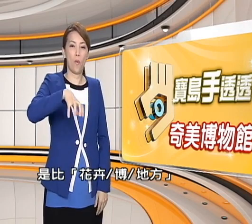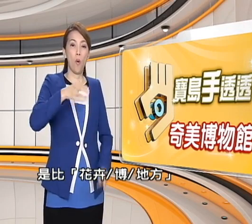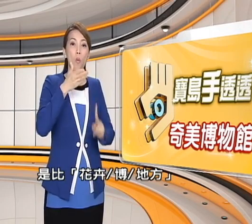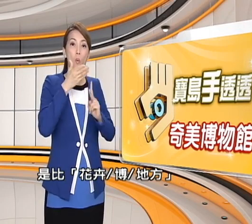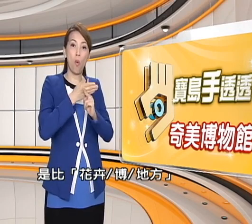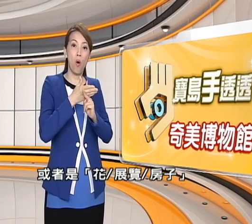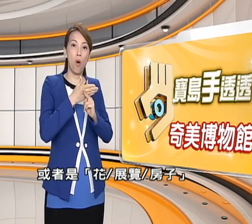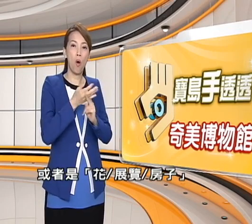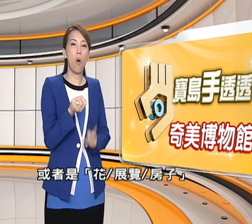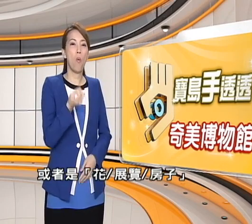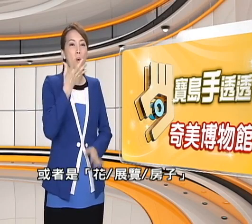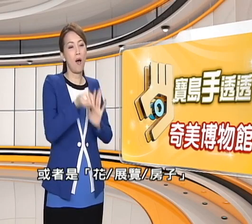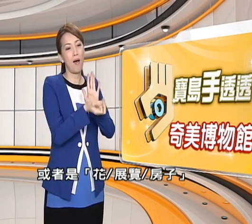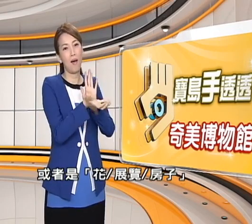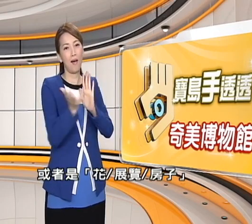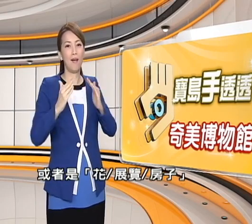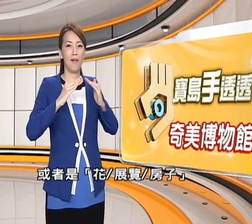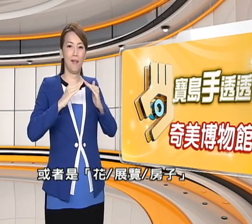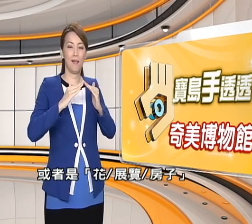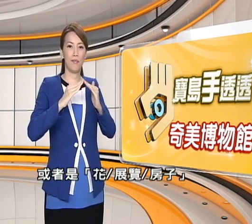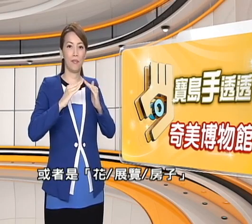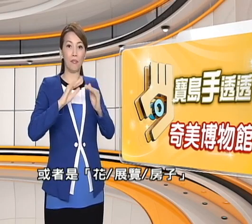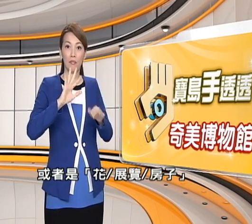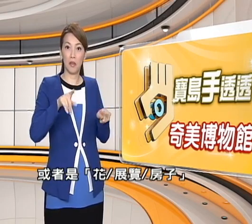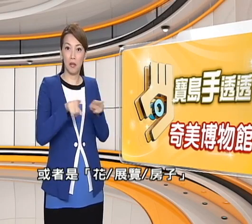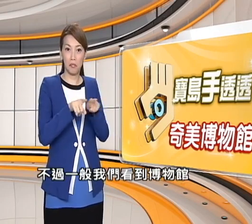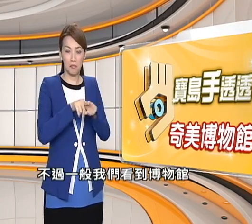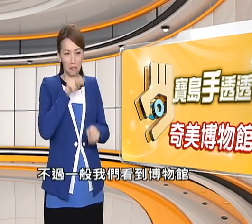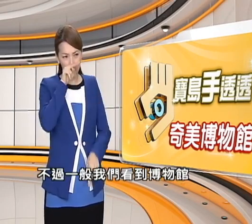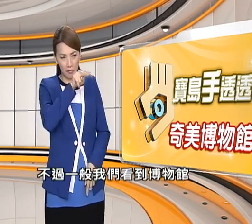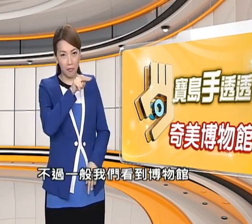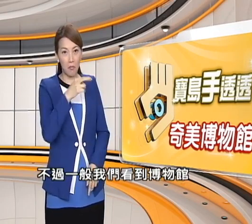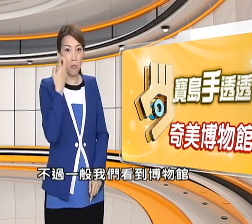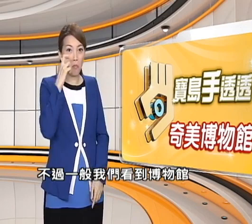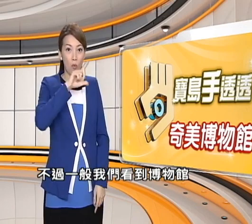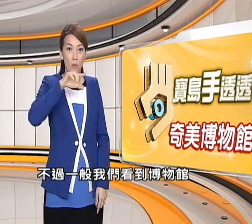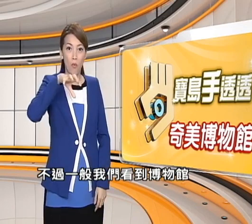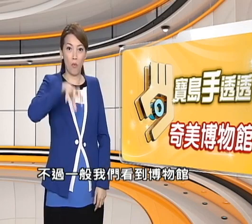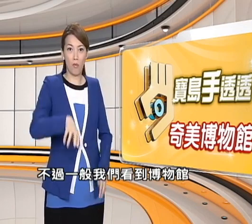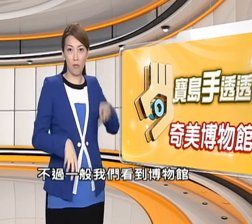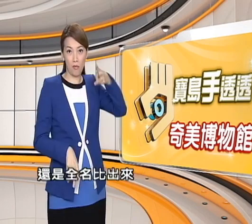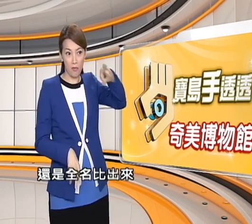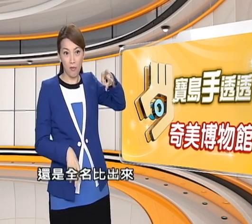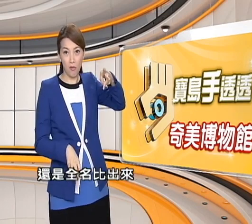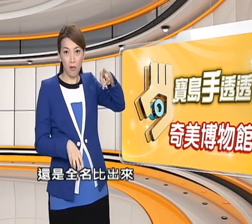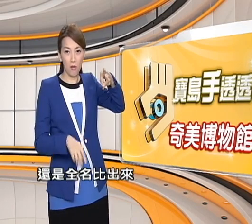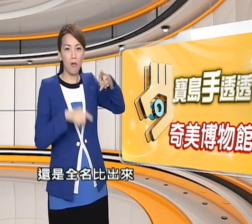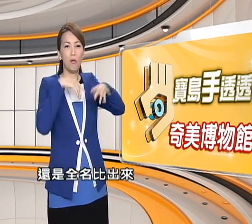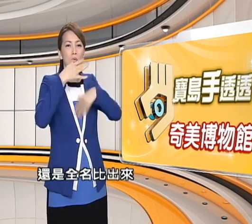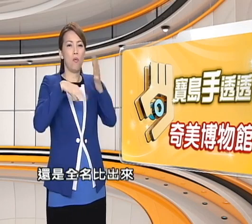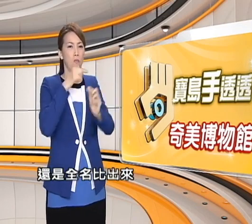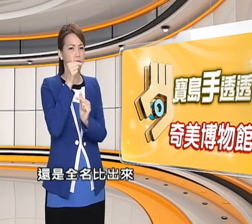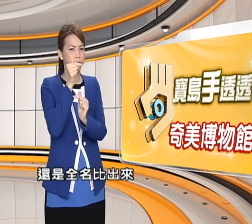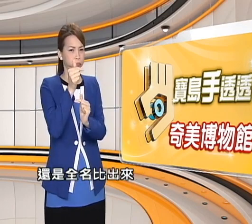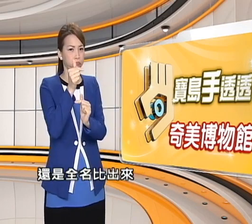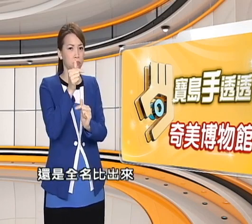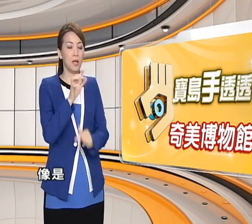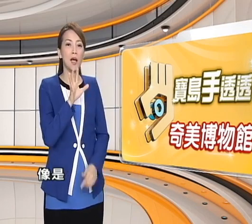方，或者是花展览房子。不过一般我们看到博物馆还是把全名都比出来，像